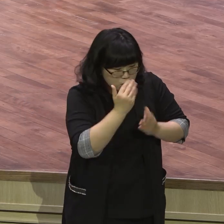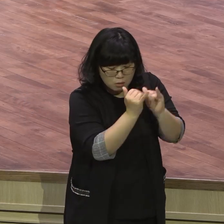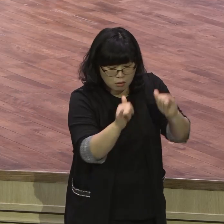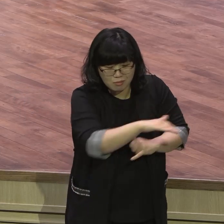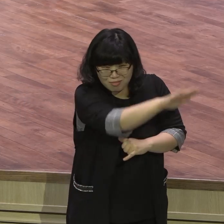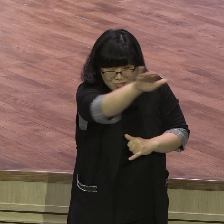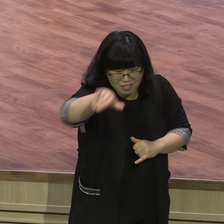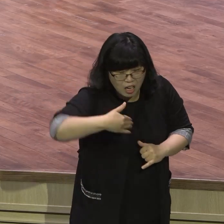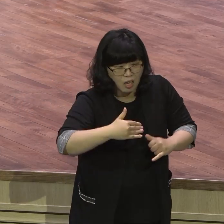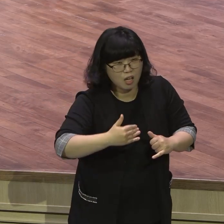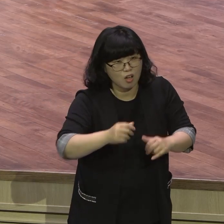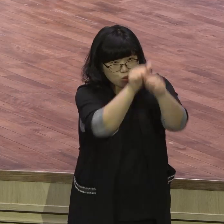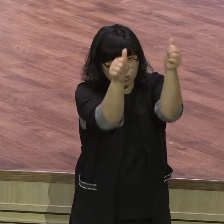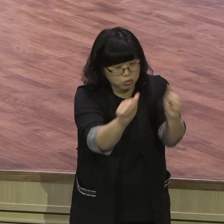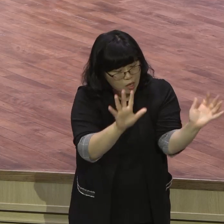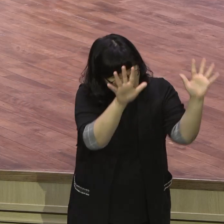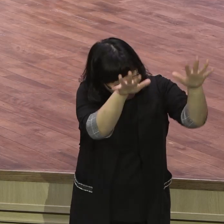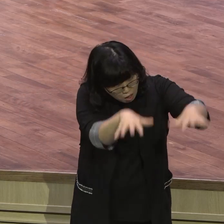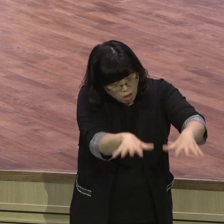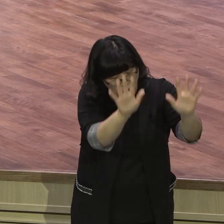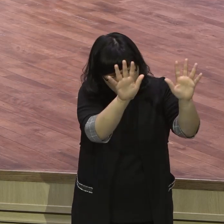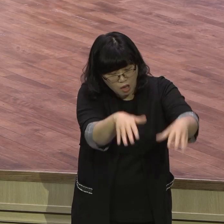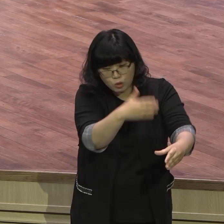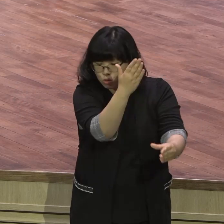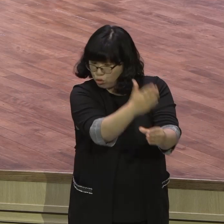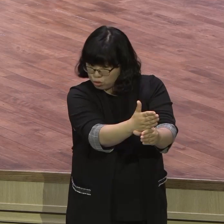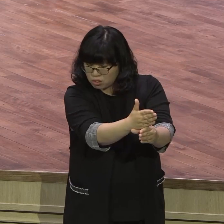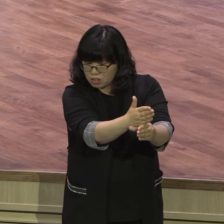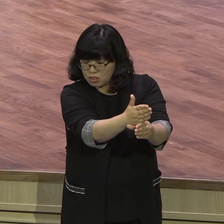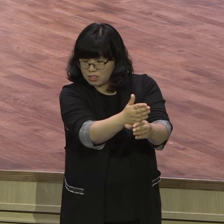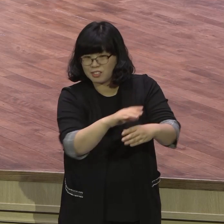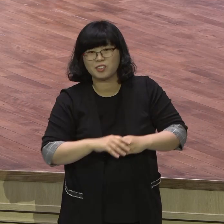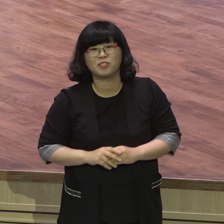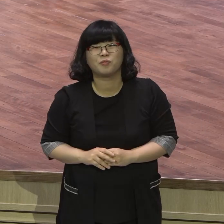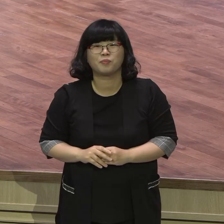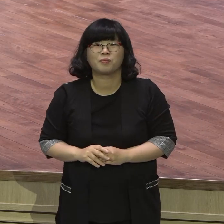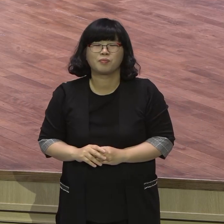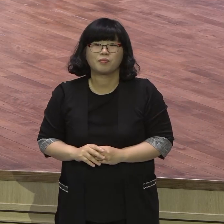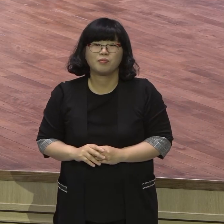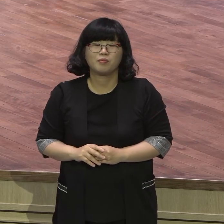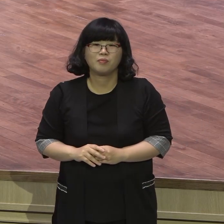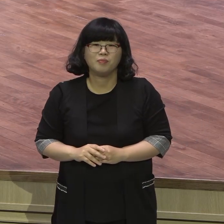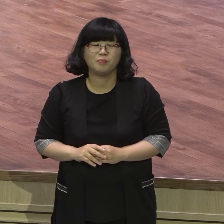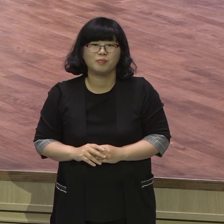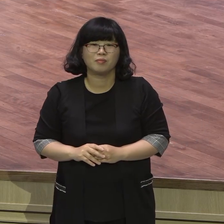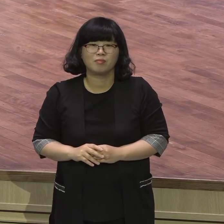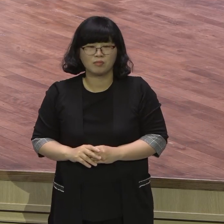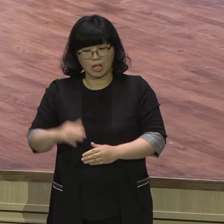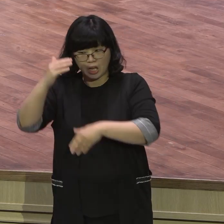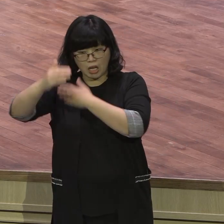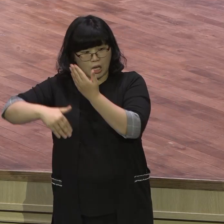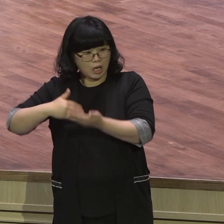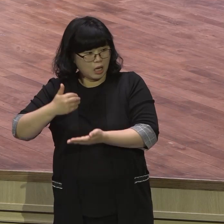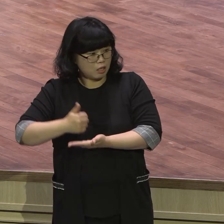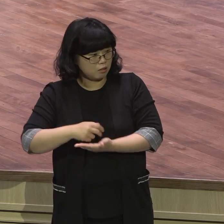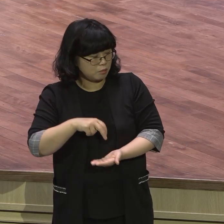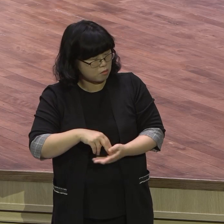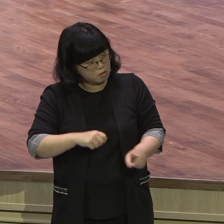이런 이스라엘 모습을 보면서 위에서 하나님께서 얼마나 분노하겠어요.